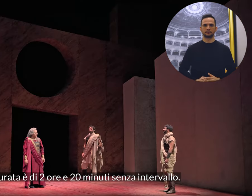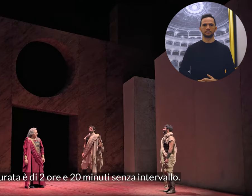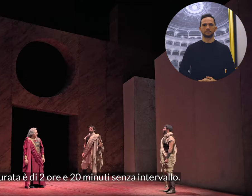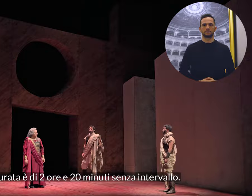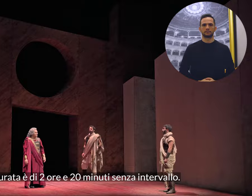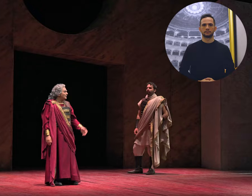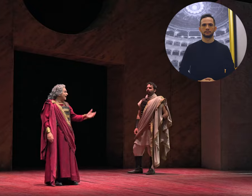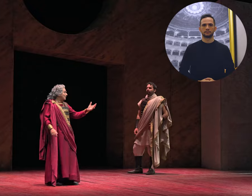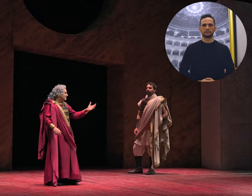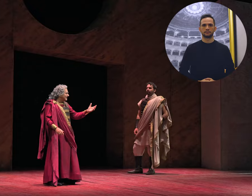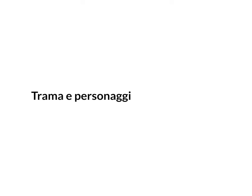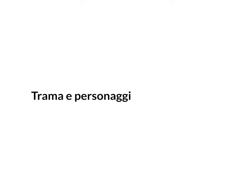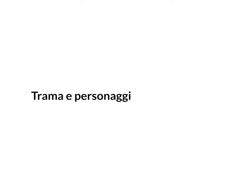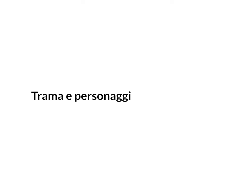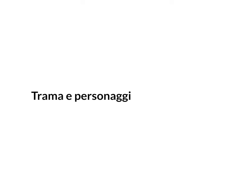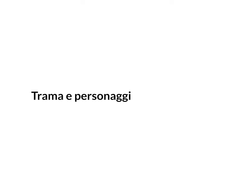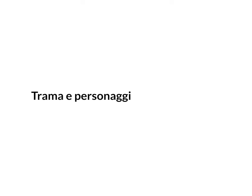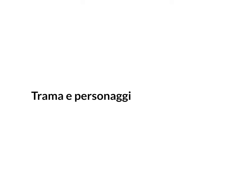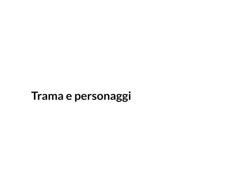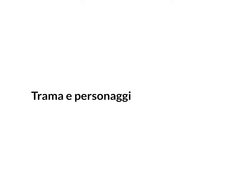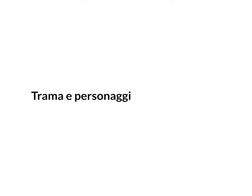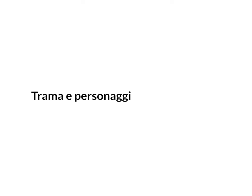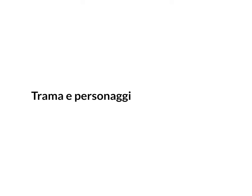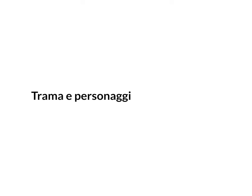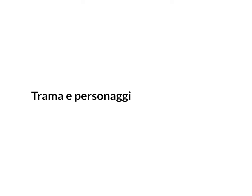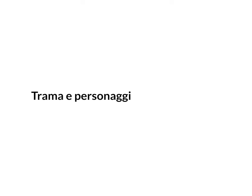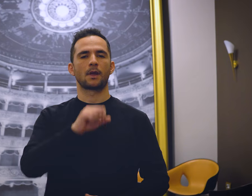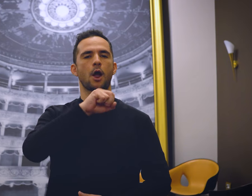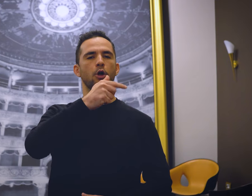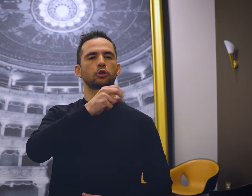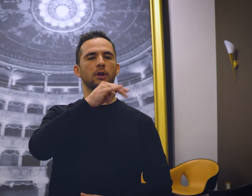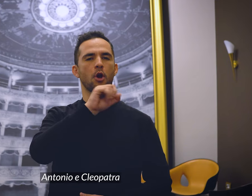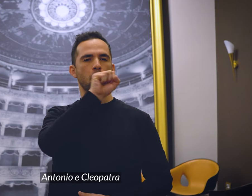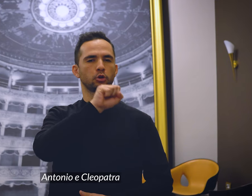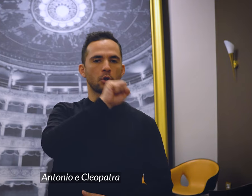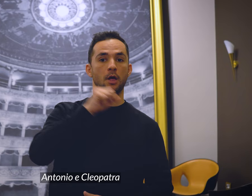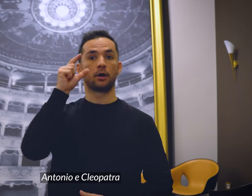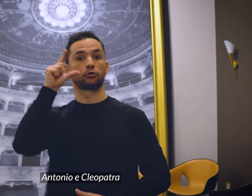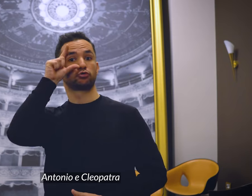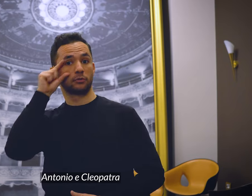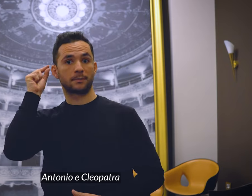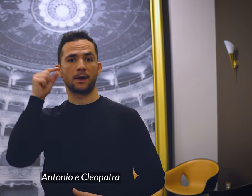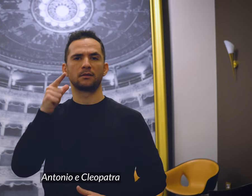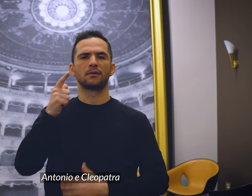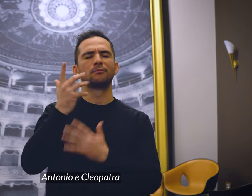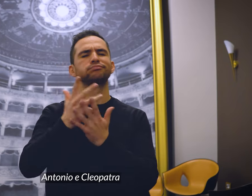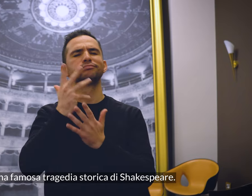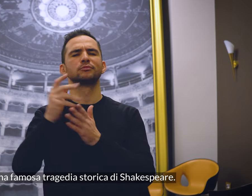intervallo. Trama e personaggi Antonio e Cleopatra è una